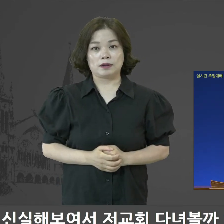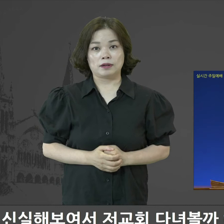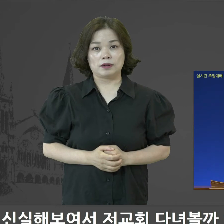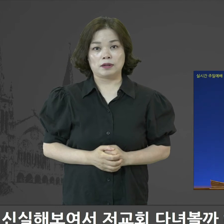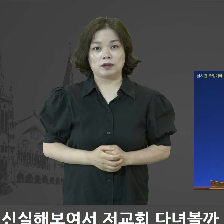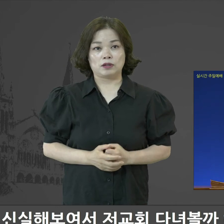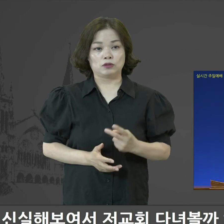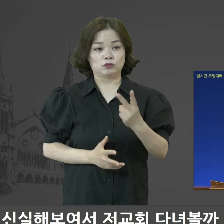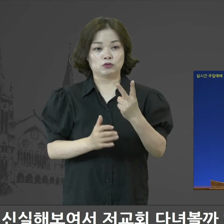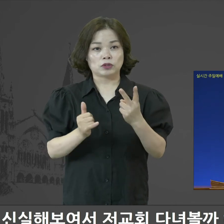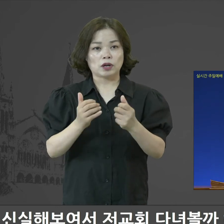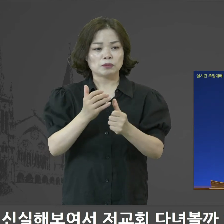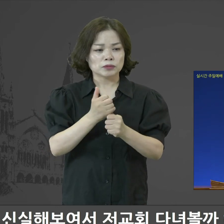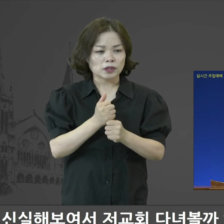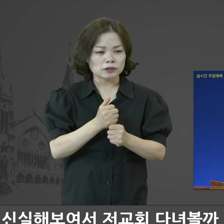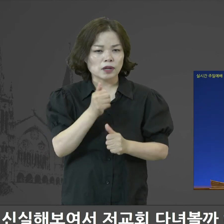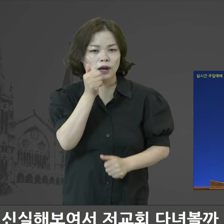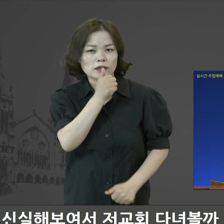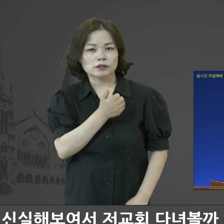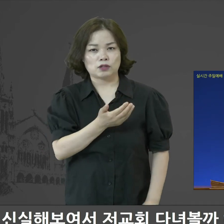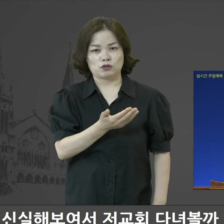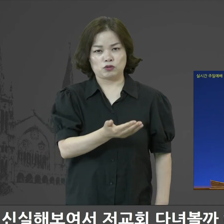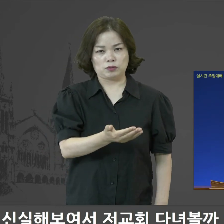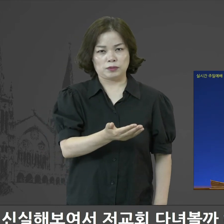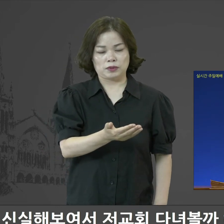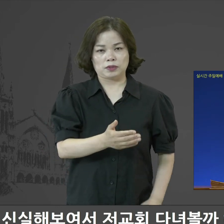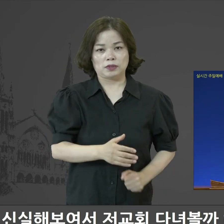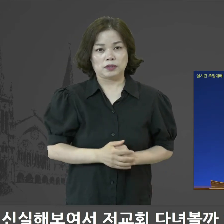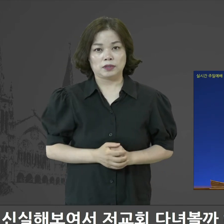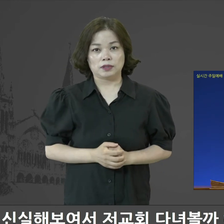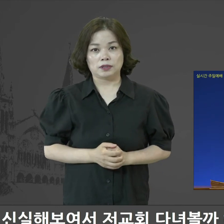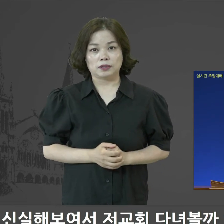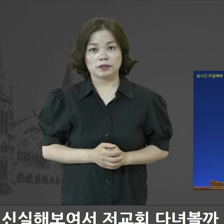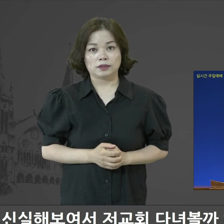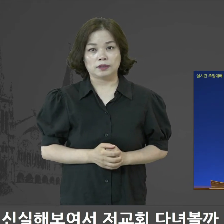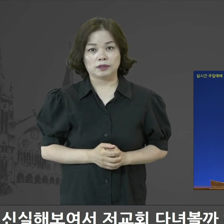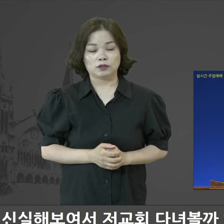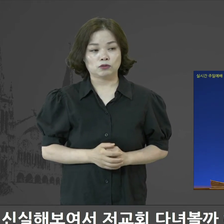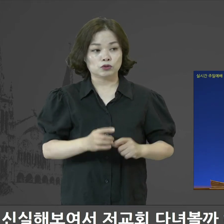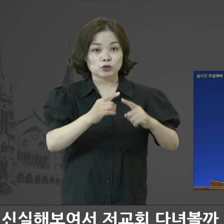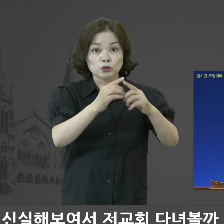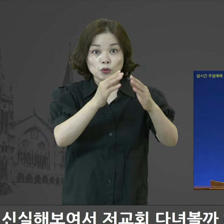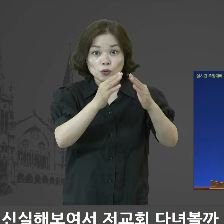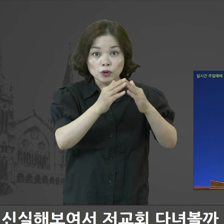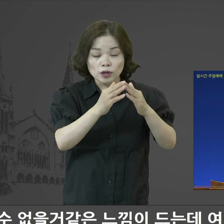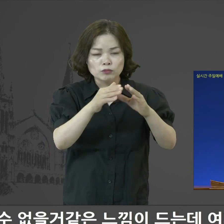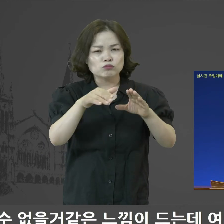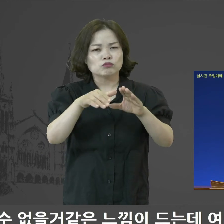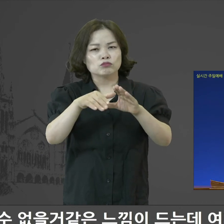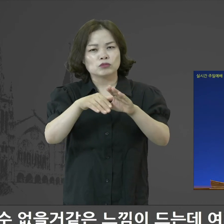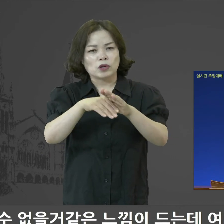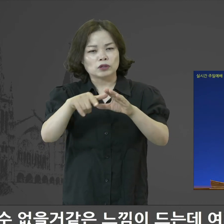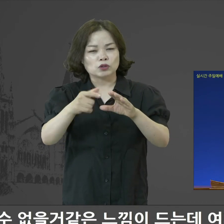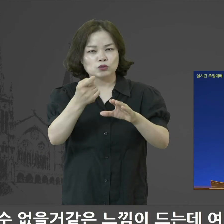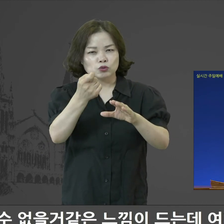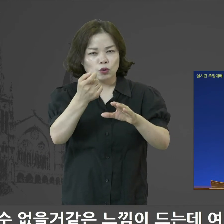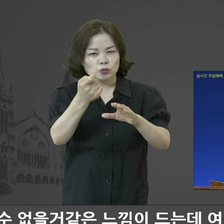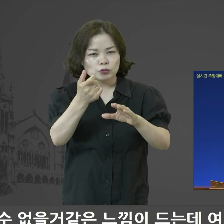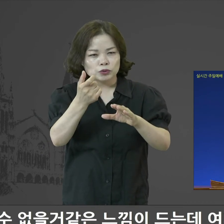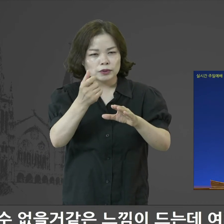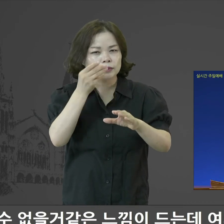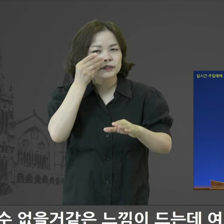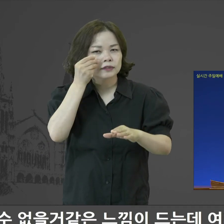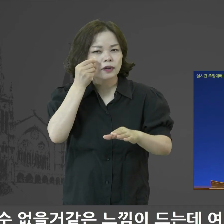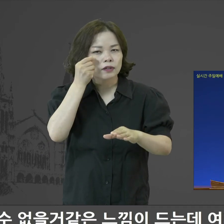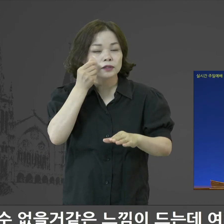딱 2명만 붙잡아주면, 안내해주면 이분이 우리 교회의 이런 그 문화에 조금씩